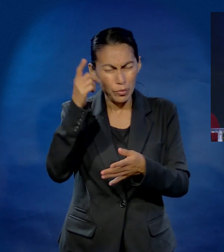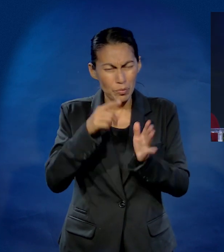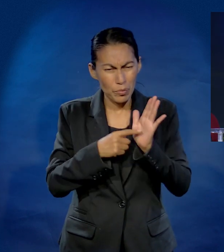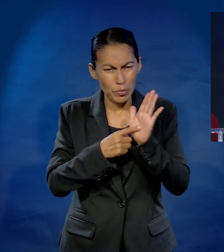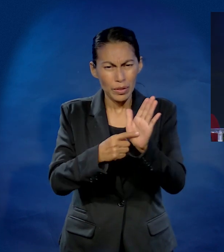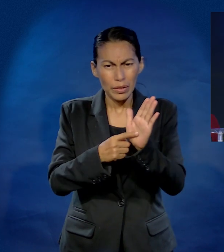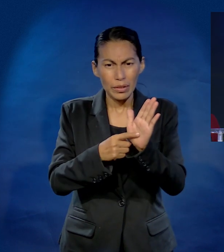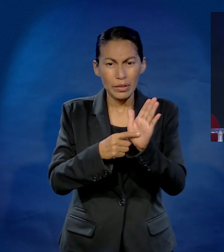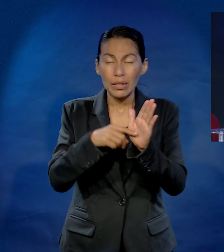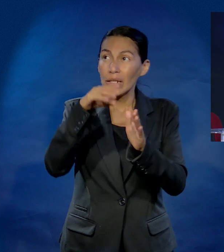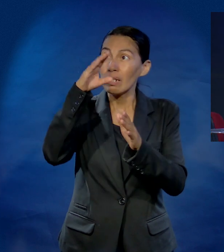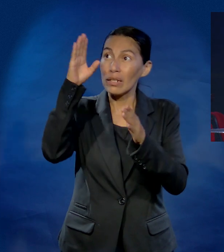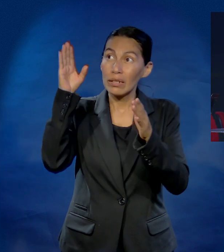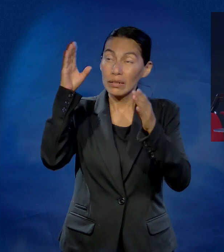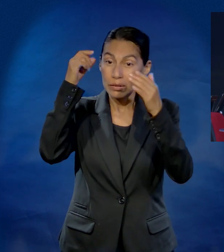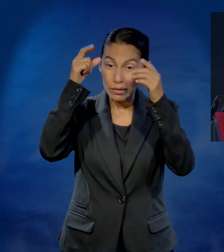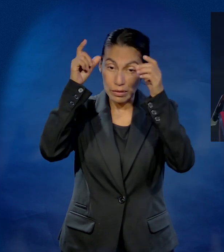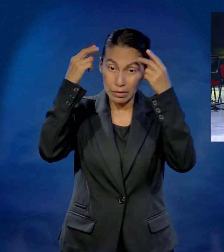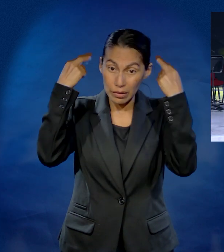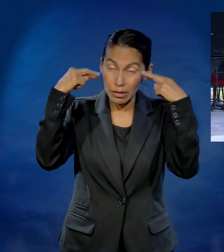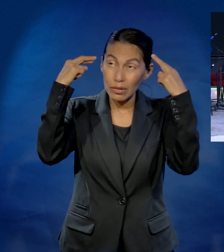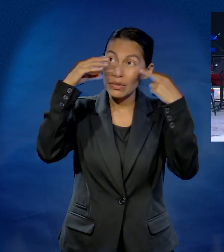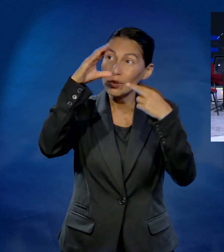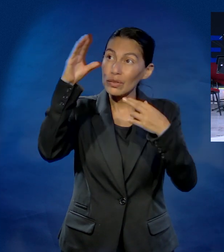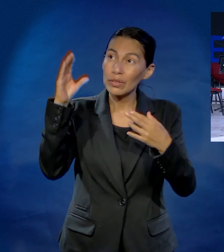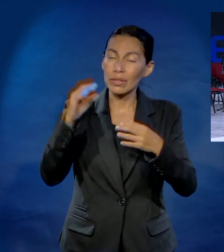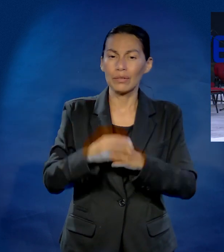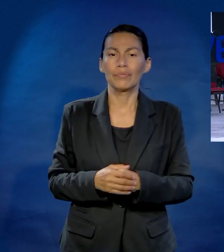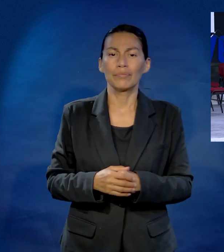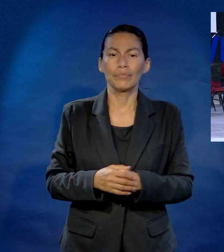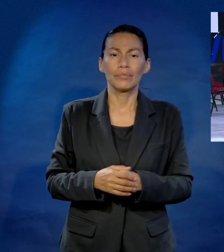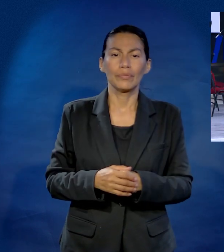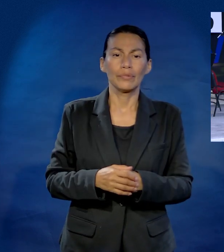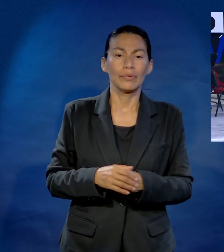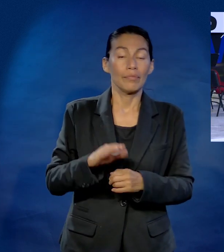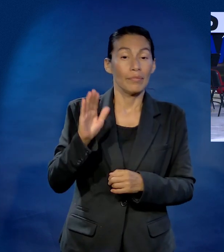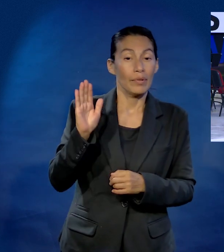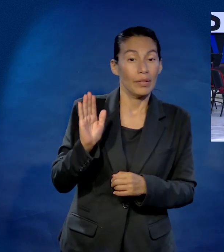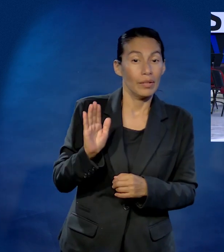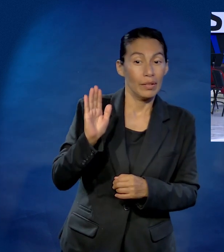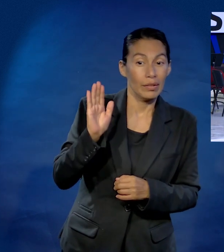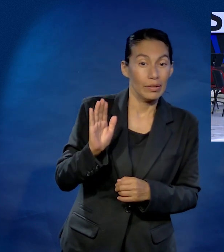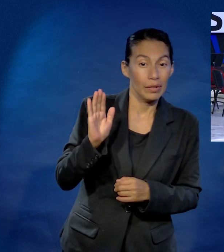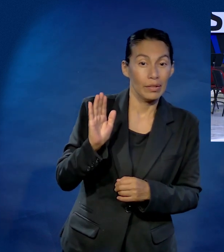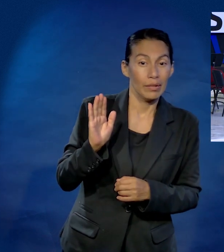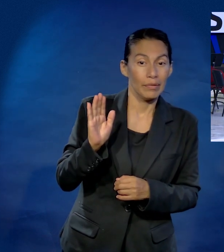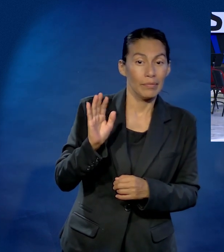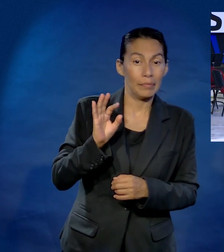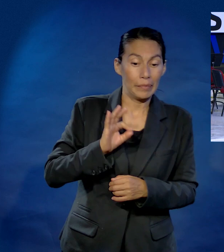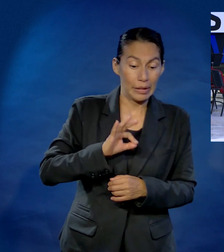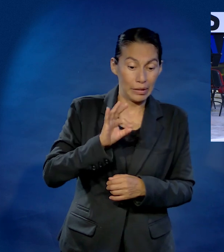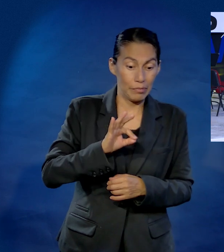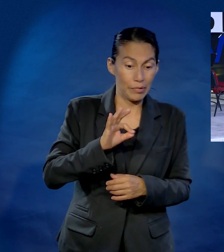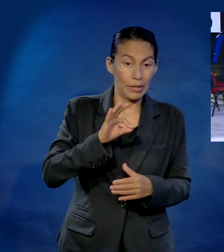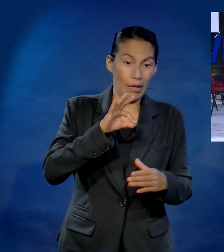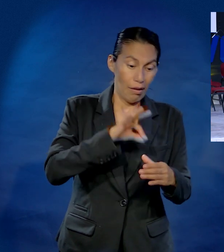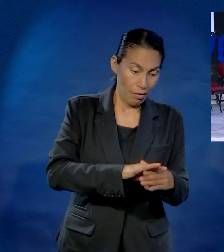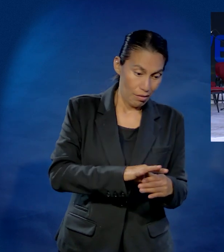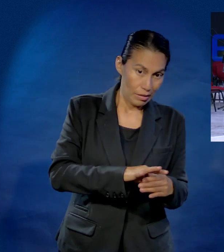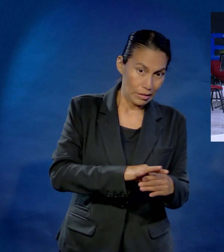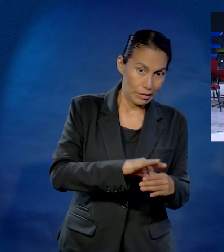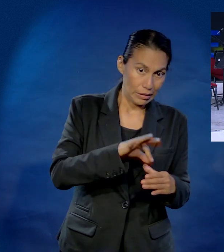aquel campo. En estos tres versículos, el Señor Jesús está presentando una característica